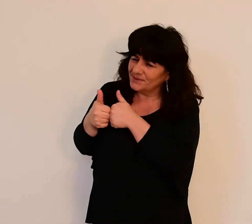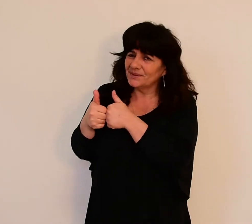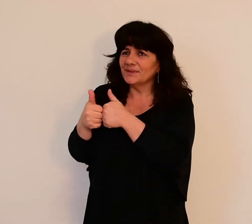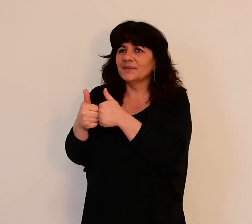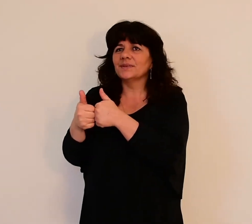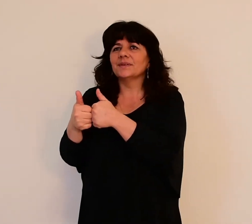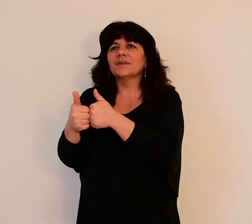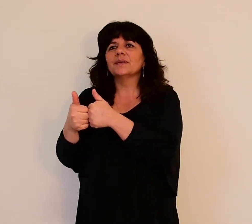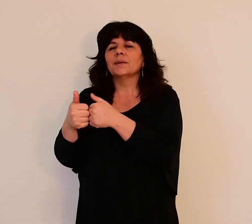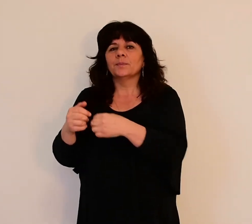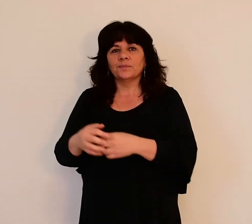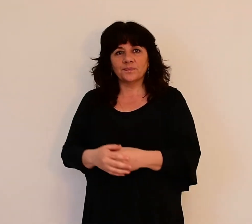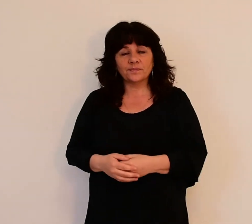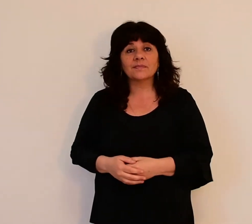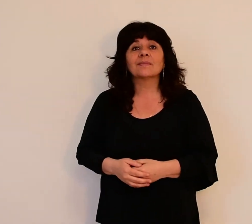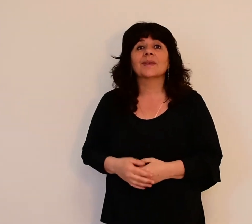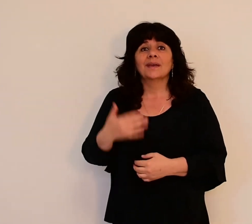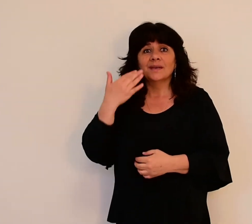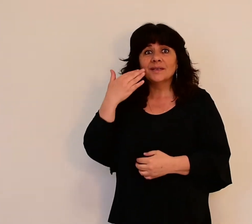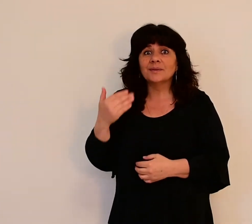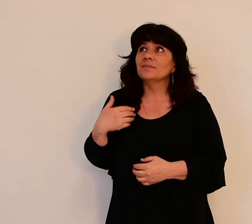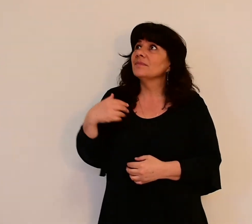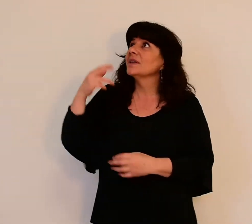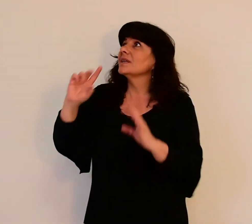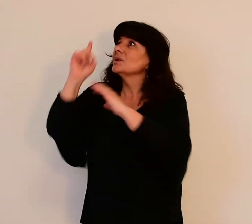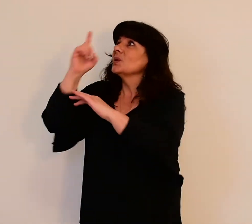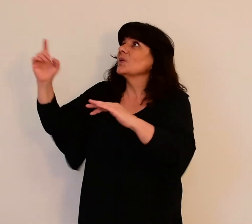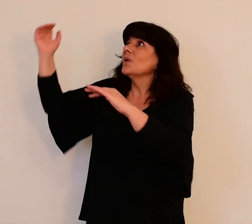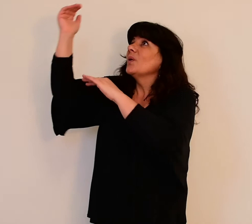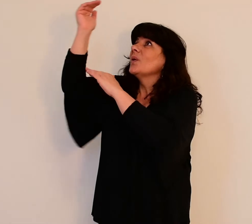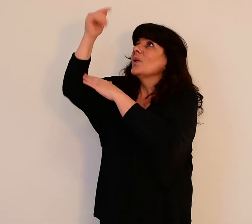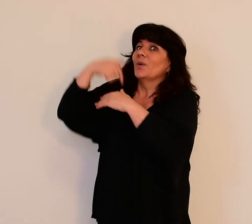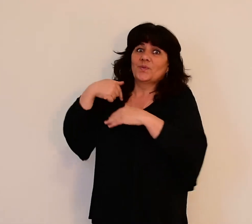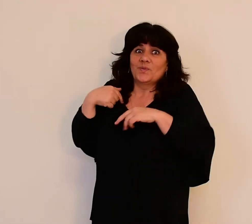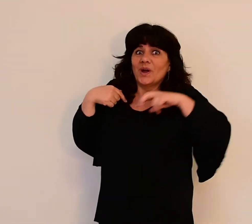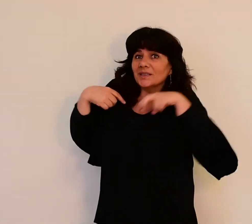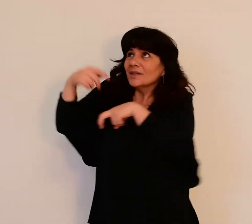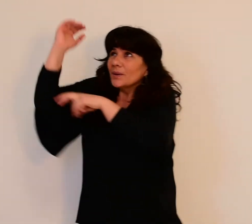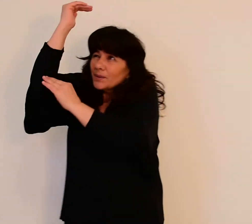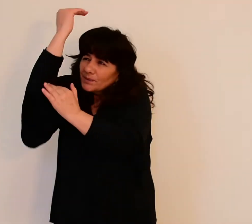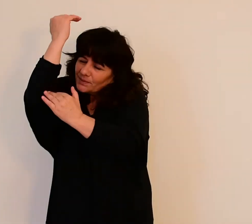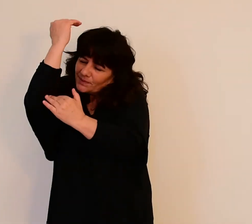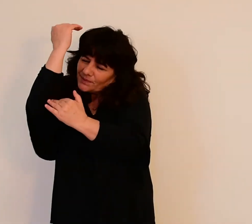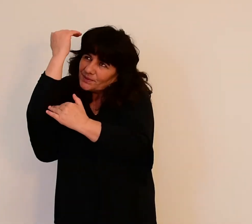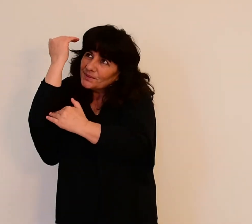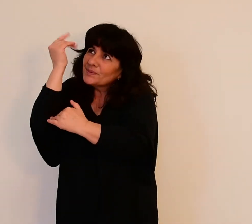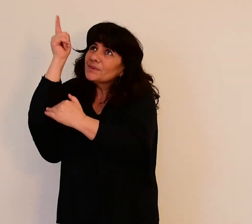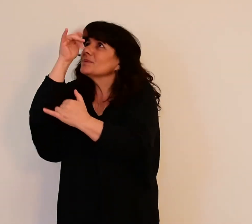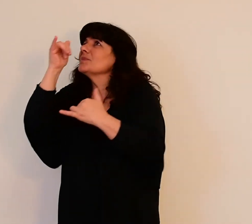épreuve, quand je me tiens sous l'abri du Très-Haut et repose à l'ombre du